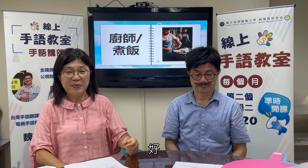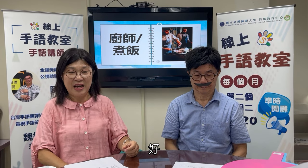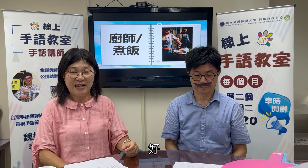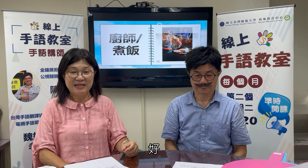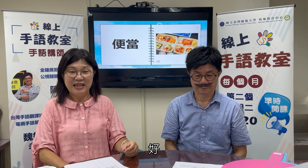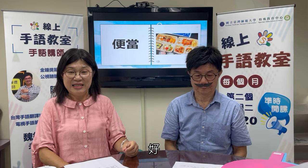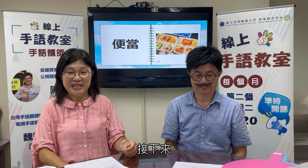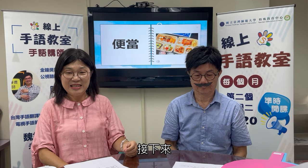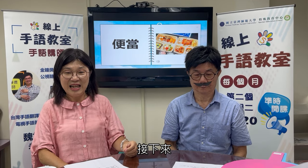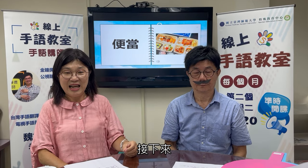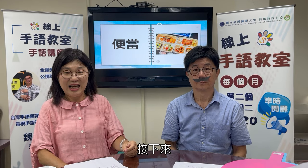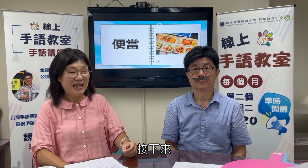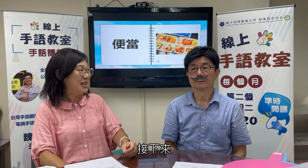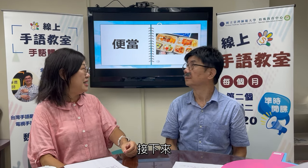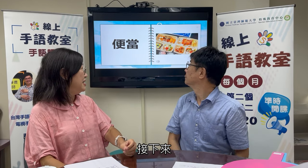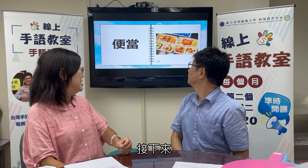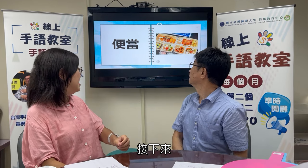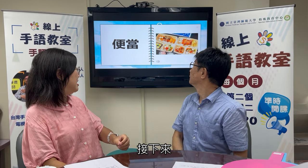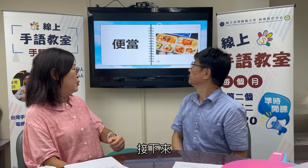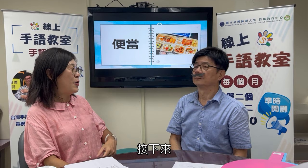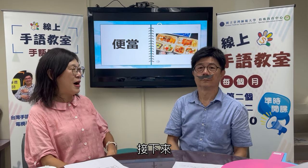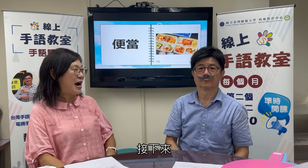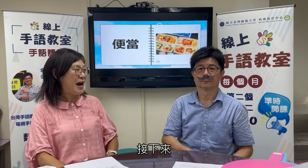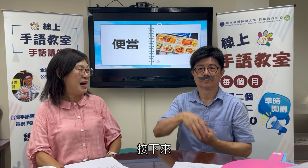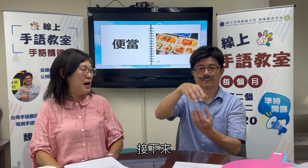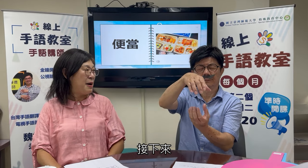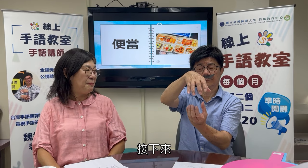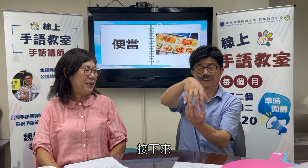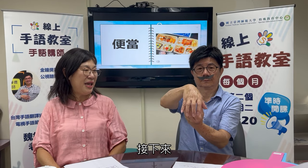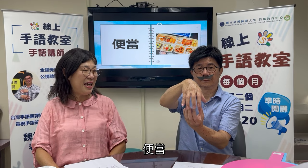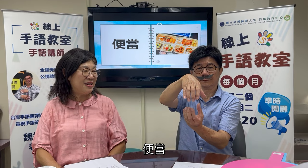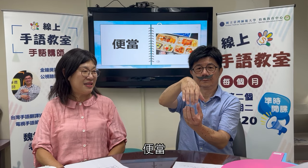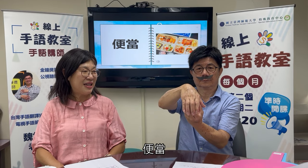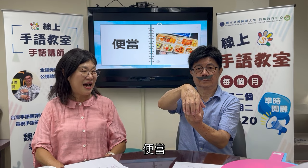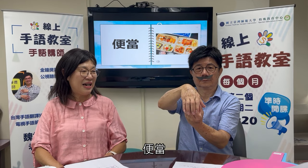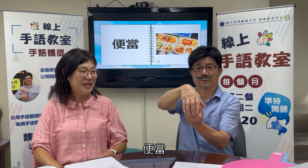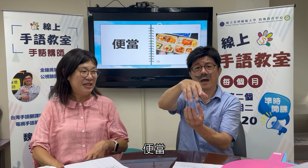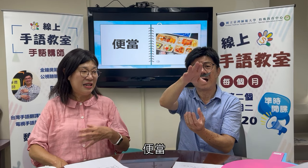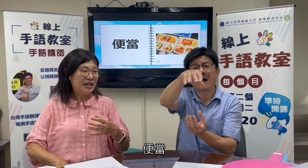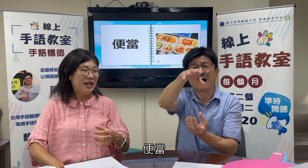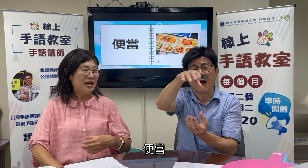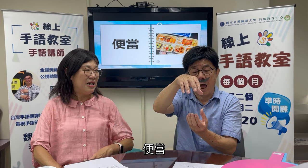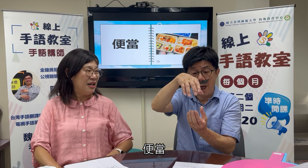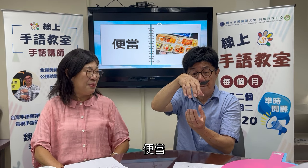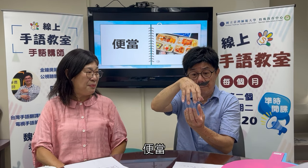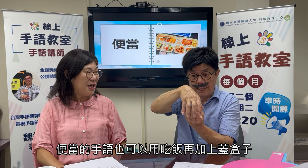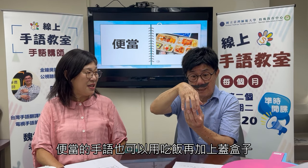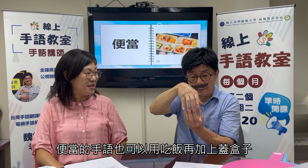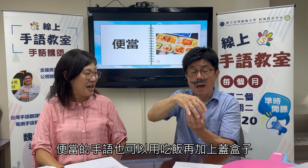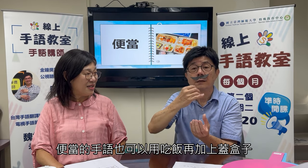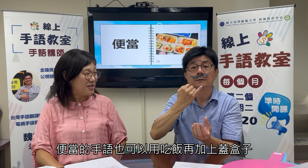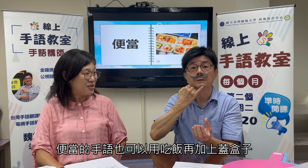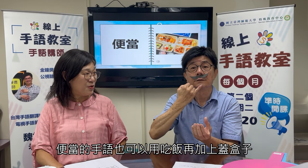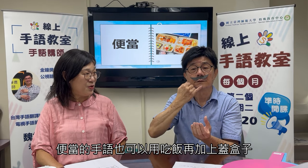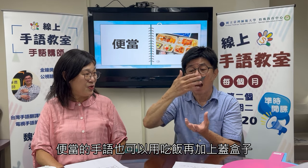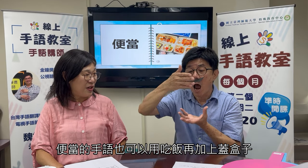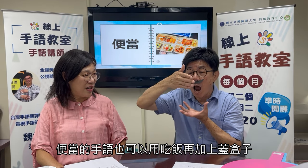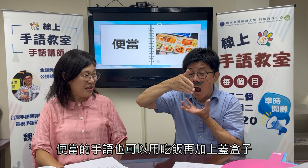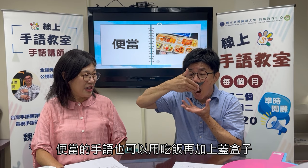好，接下来，哇，便当。便当的手语也可